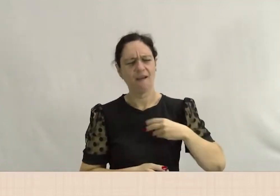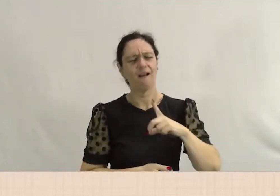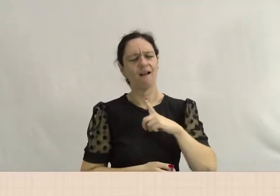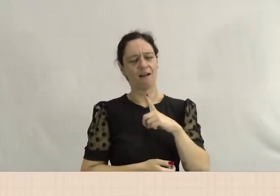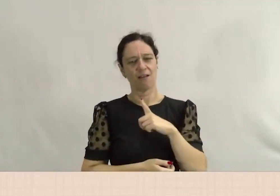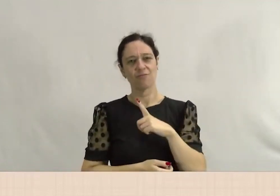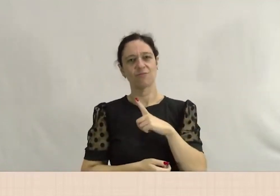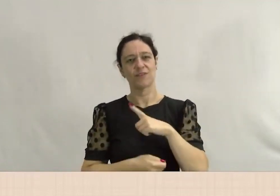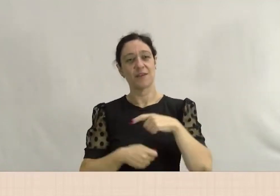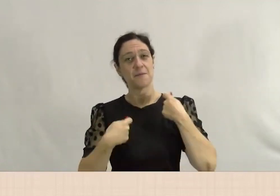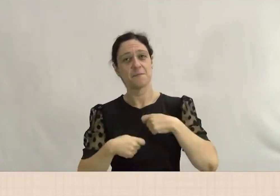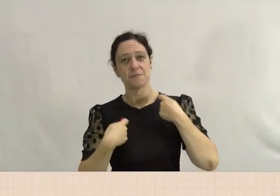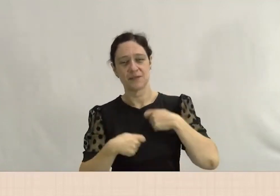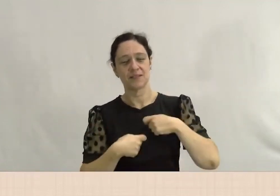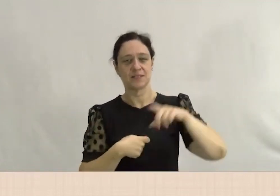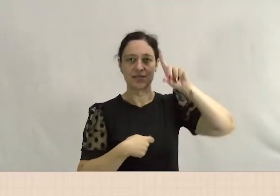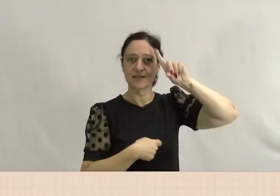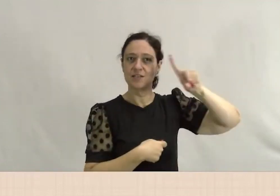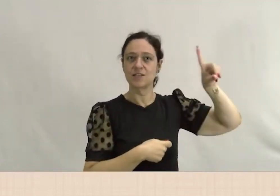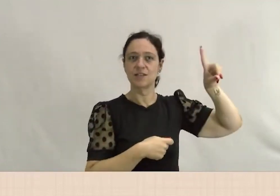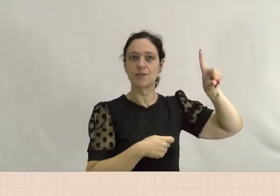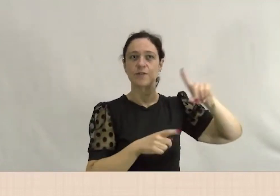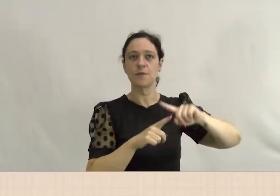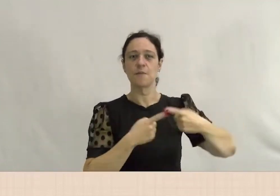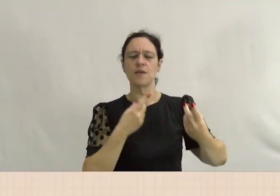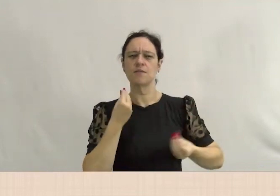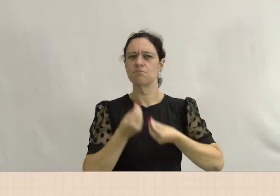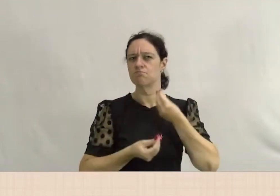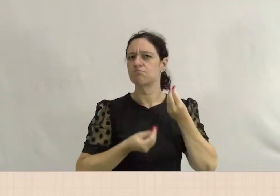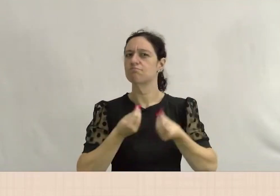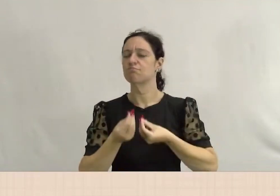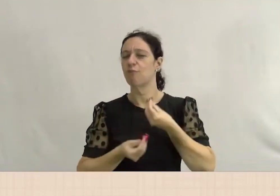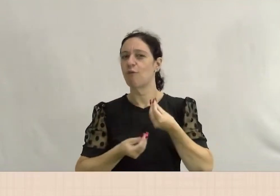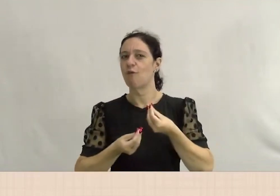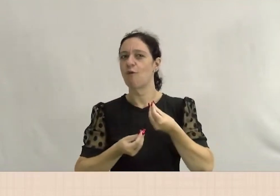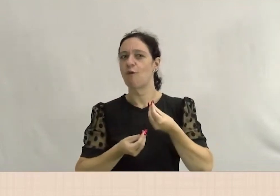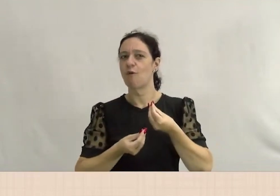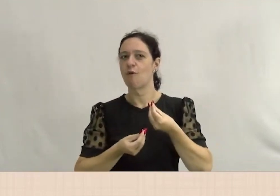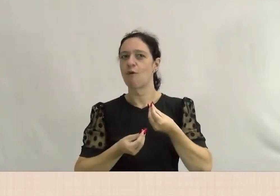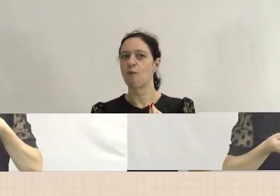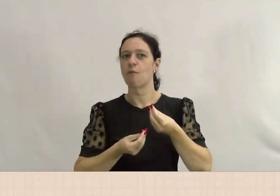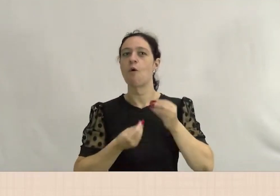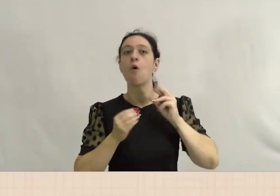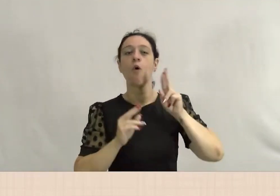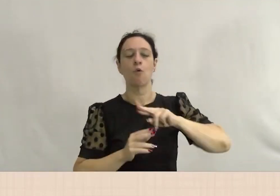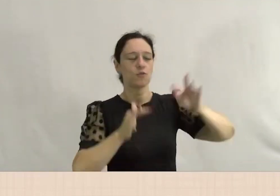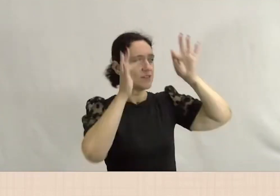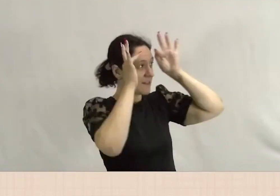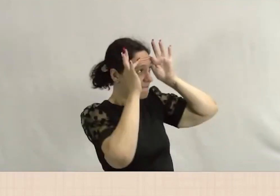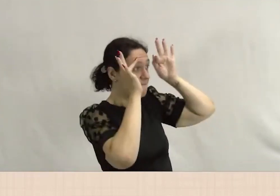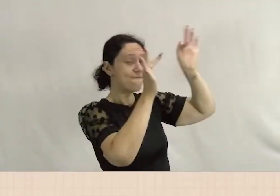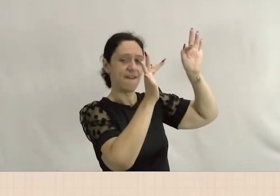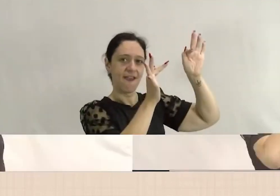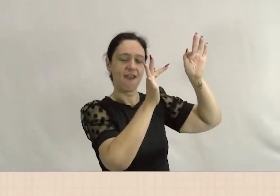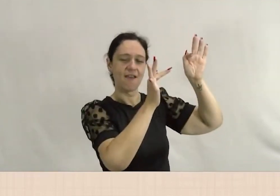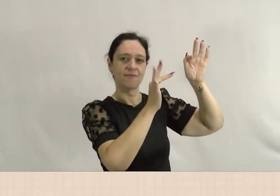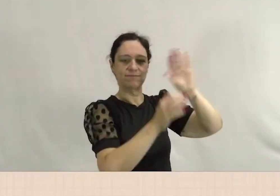Deus, todavia, o homem pode ser justificado mediante a fé em Cristo